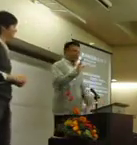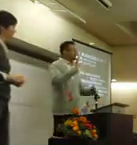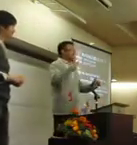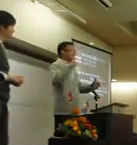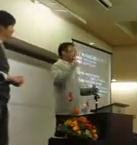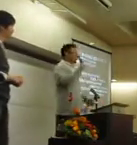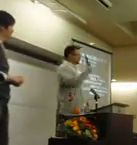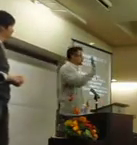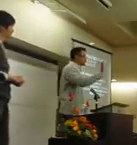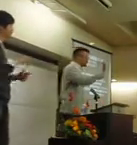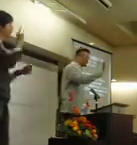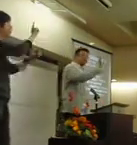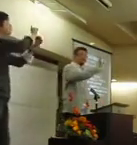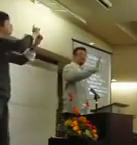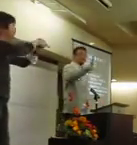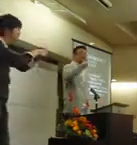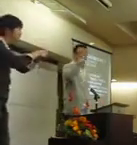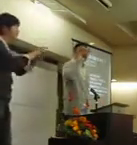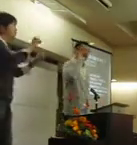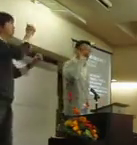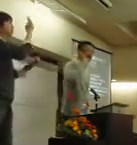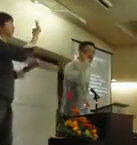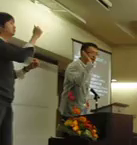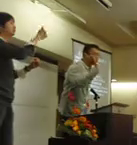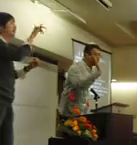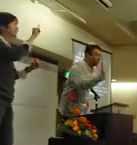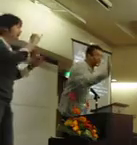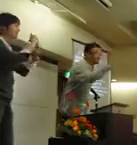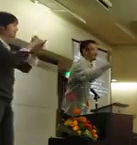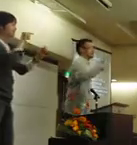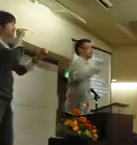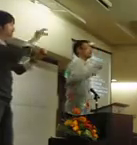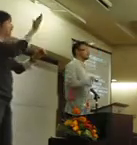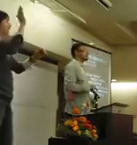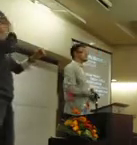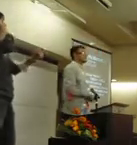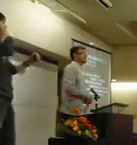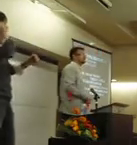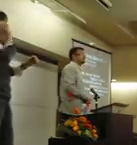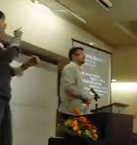それがその当時のユダヤ人たちが聞いてすぐ分かる話。